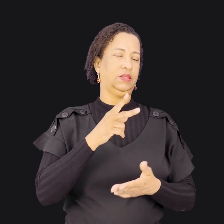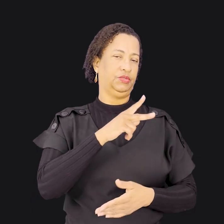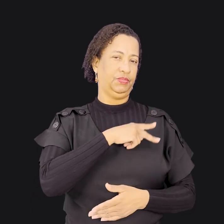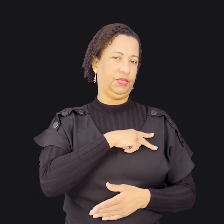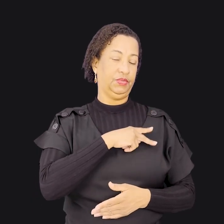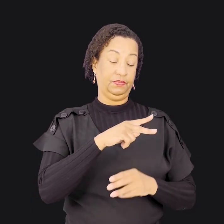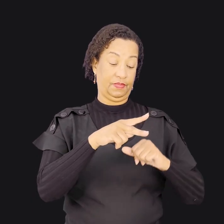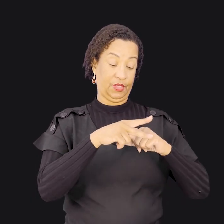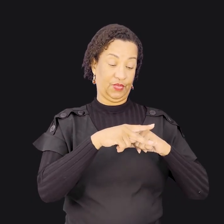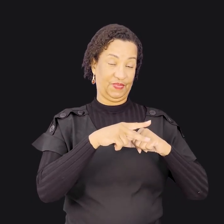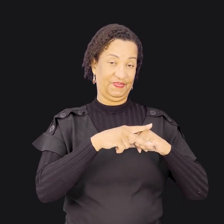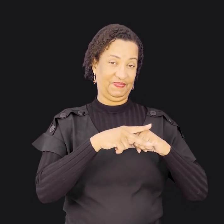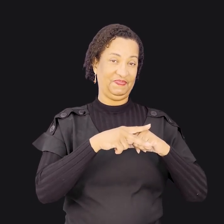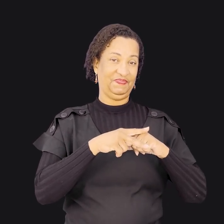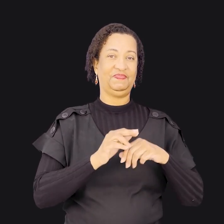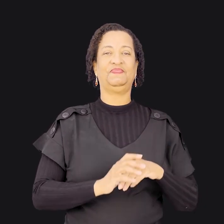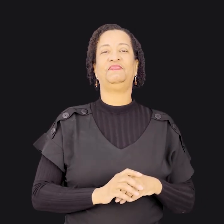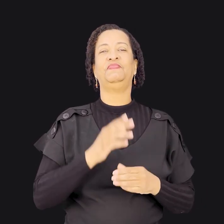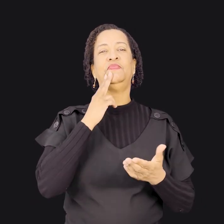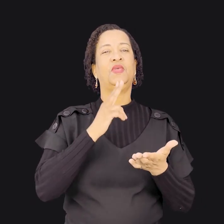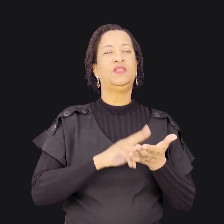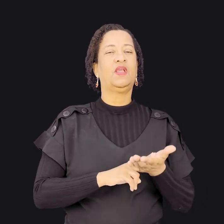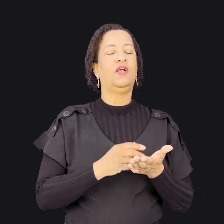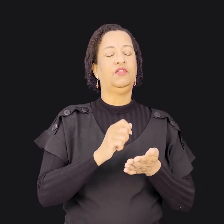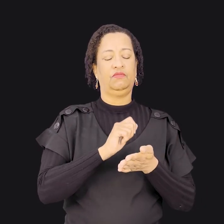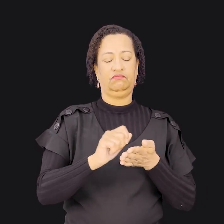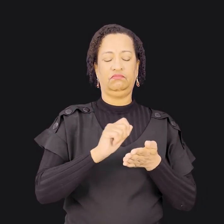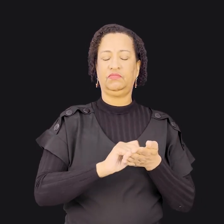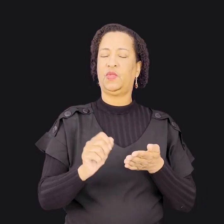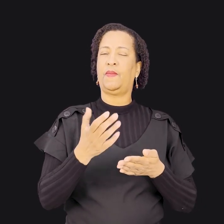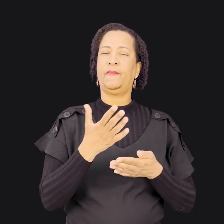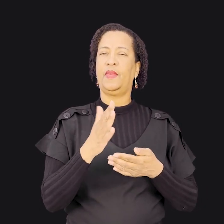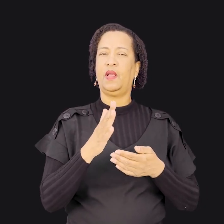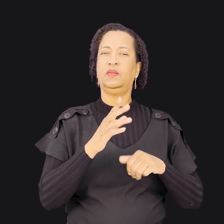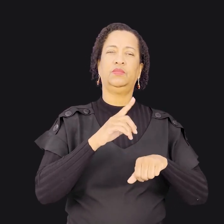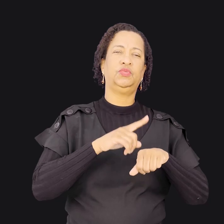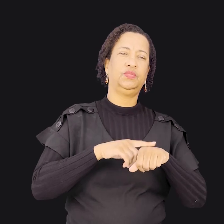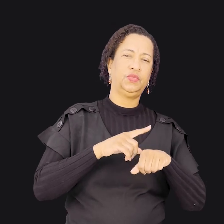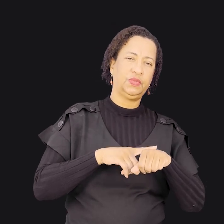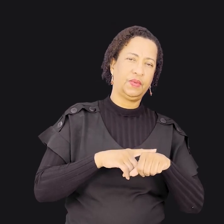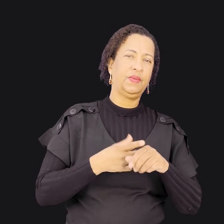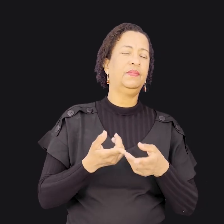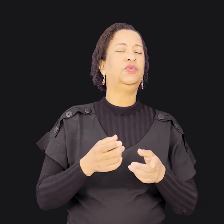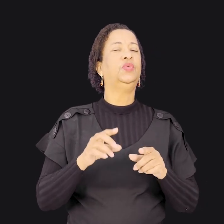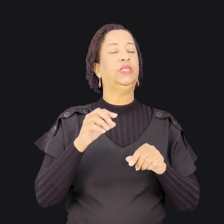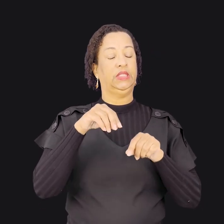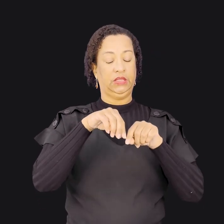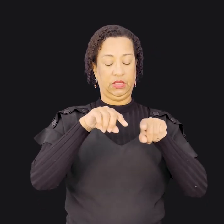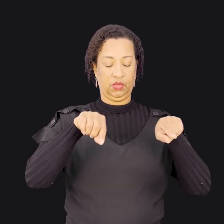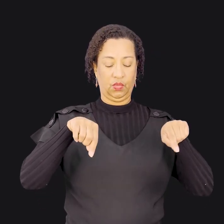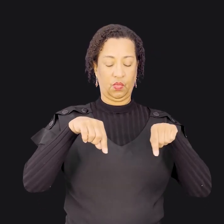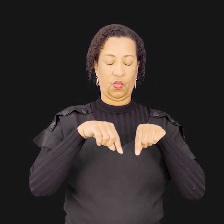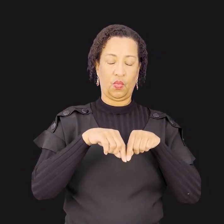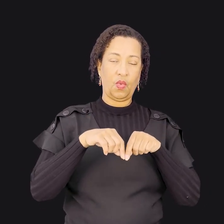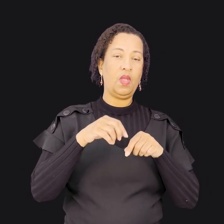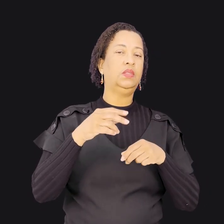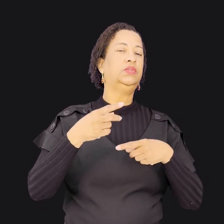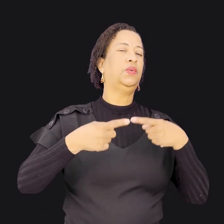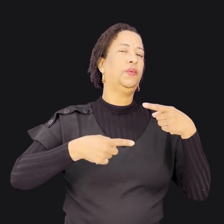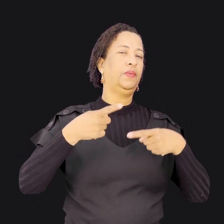Pedro. Esta carta foi escrita mais ou menos na mesma época e dentro do mesmo cenário político em que foi escrita